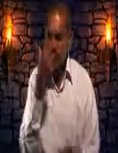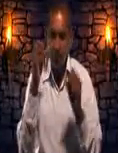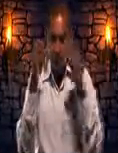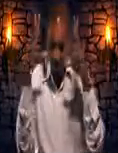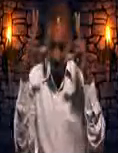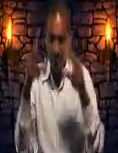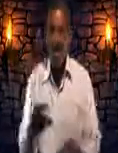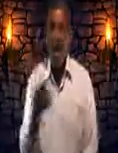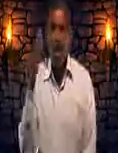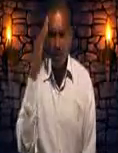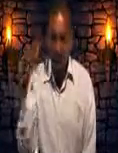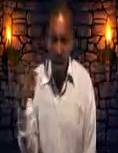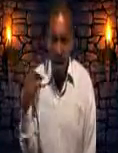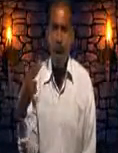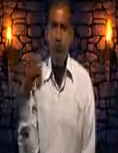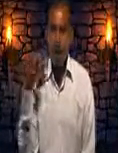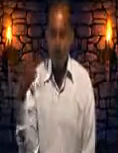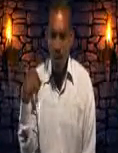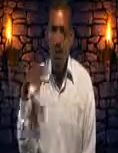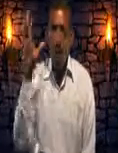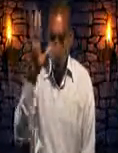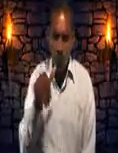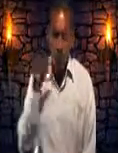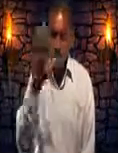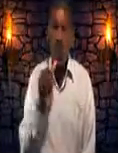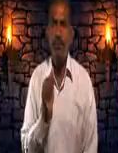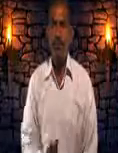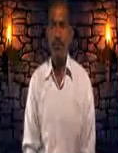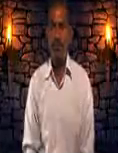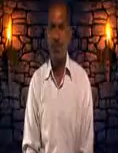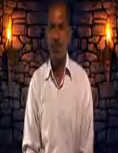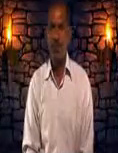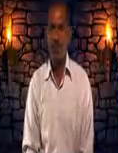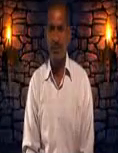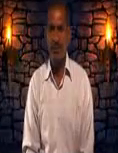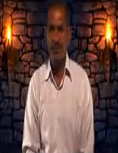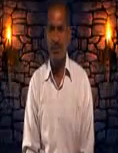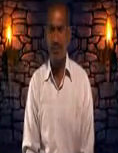உடைய தாய் தகப்பன்மாரை அழைப்பித்து,